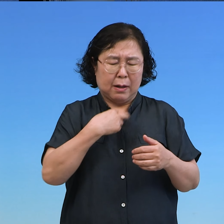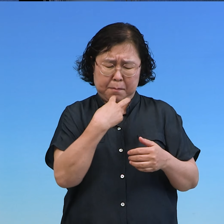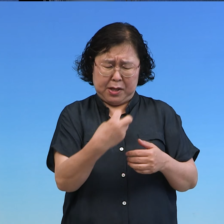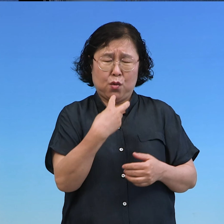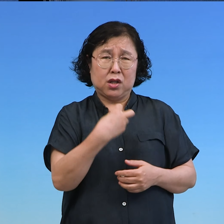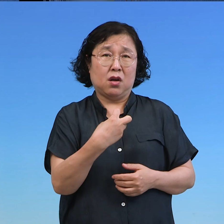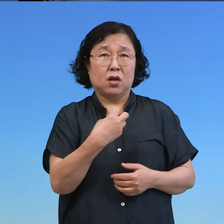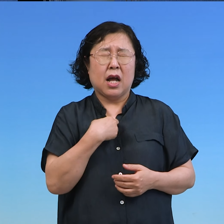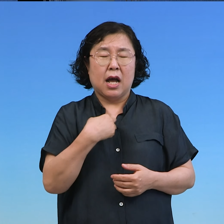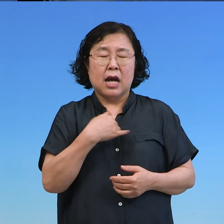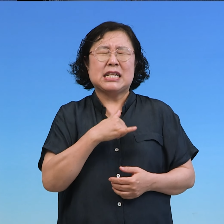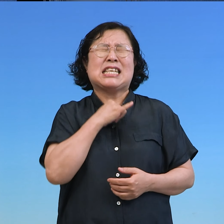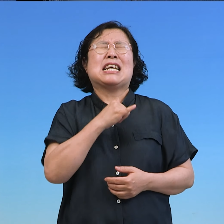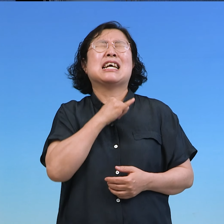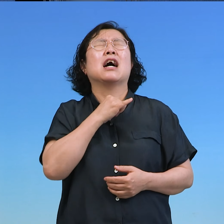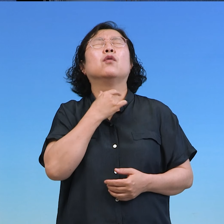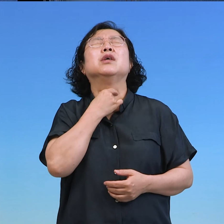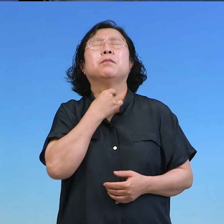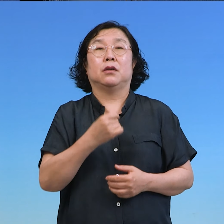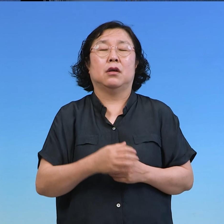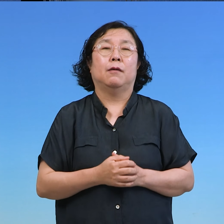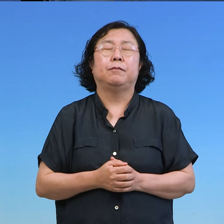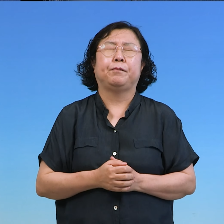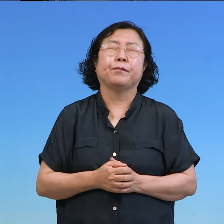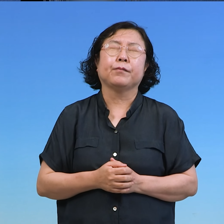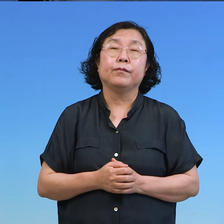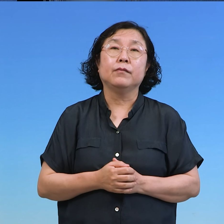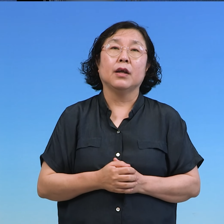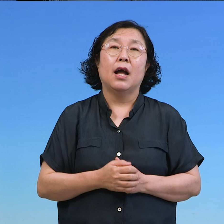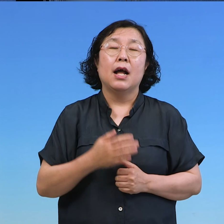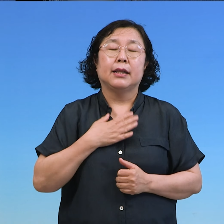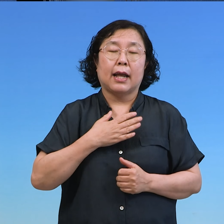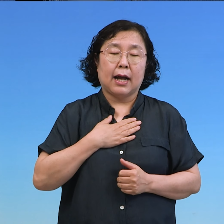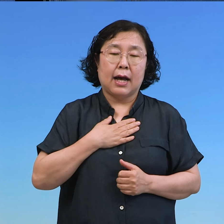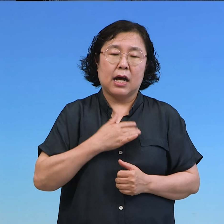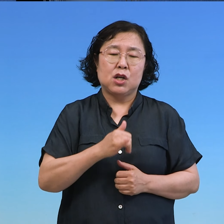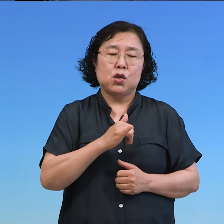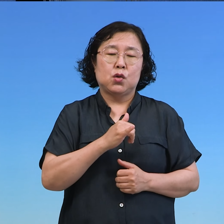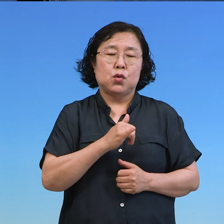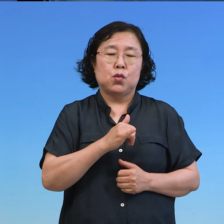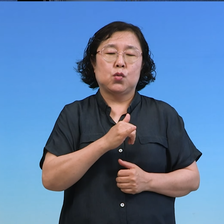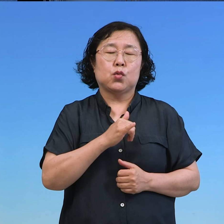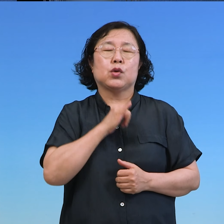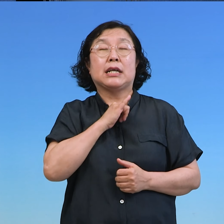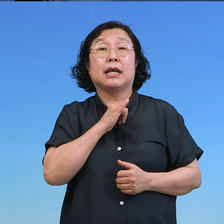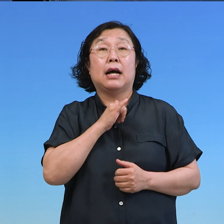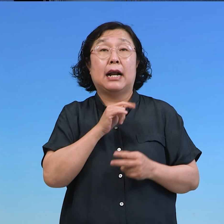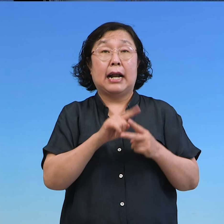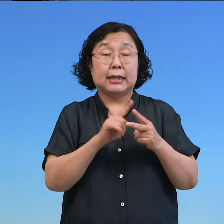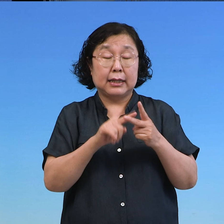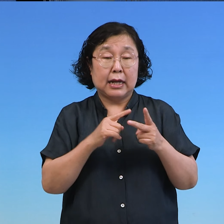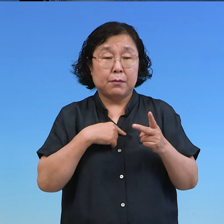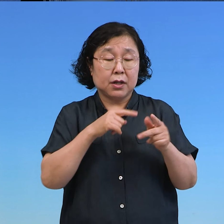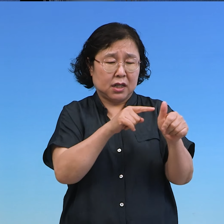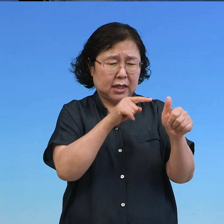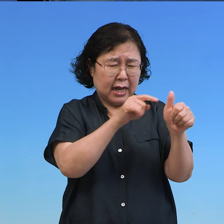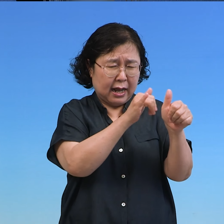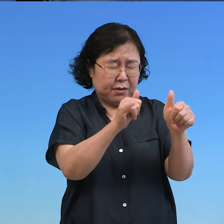싶었습니다 자살의 유혹이 떠나지 않았습니다 이러다간 죽든지 죽이든지 할 것만